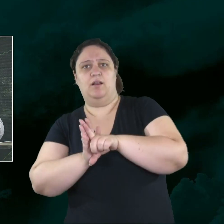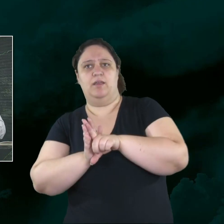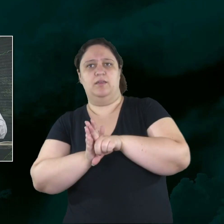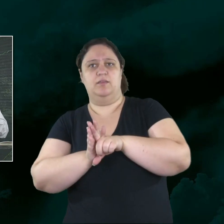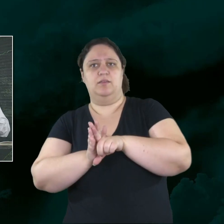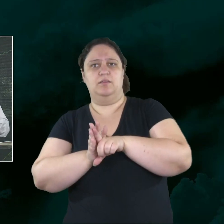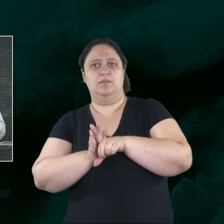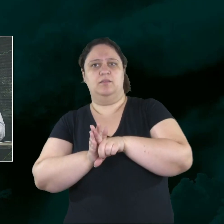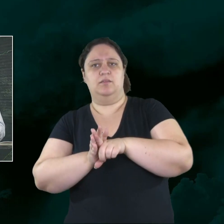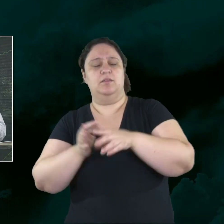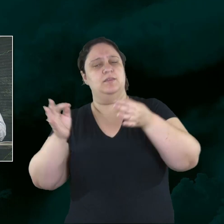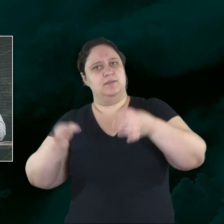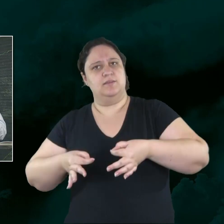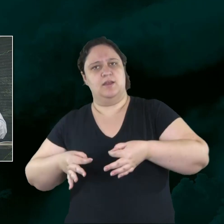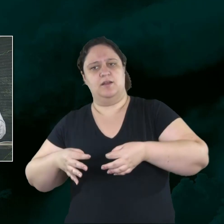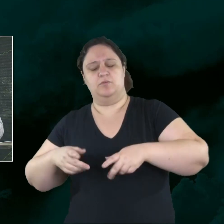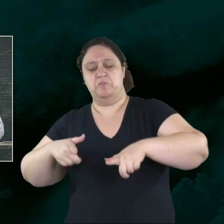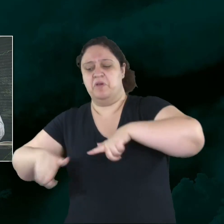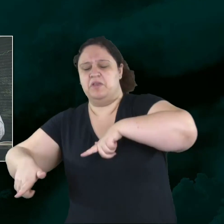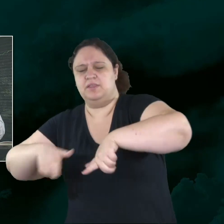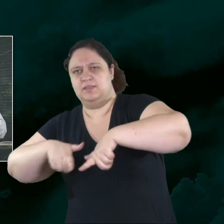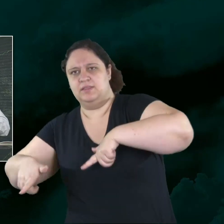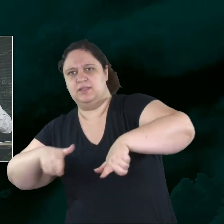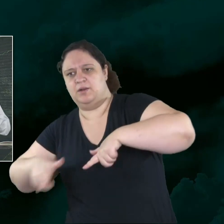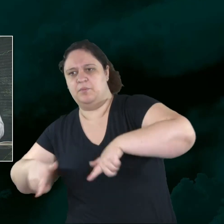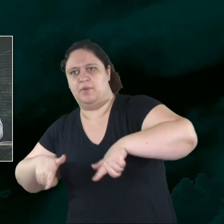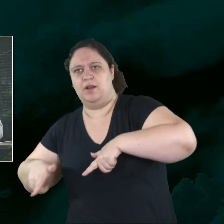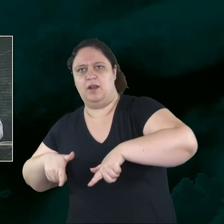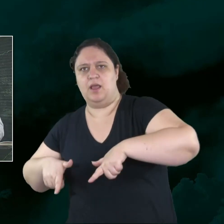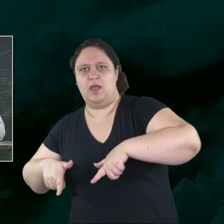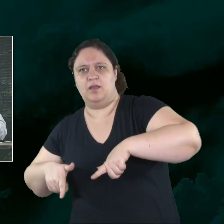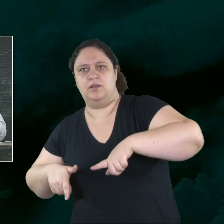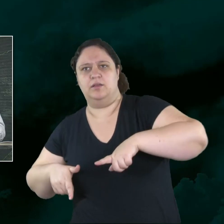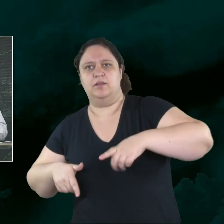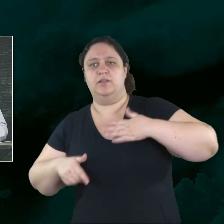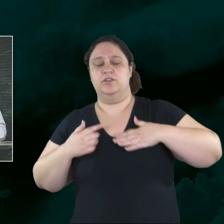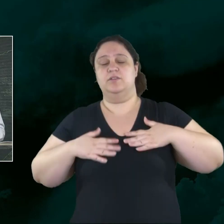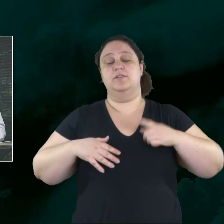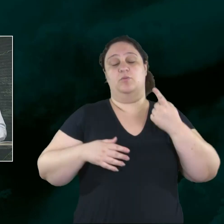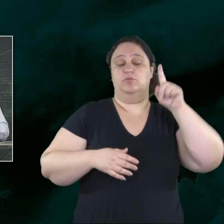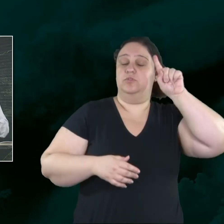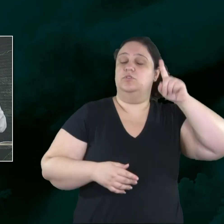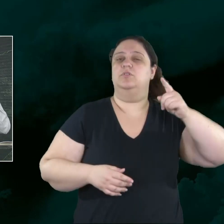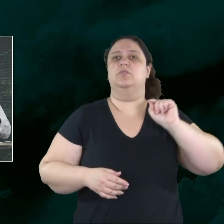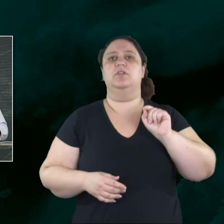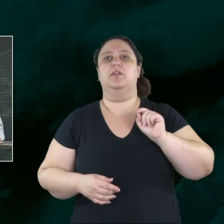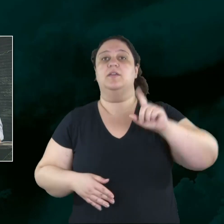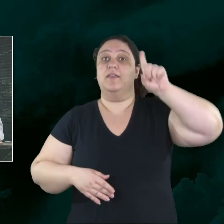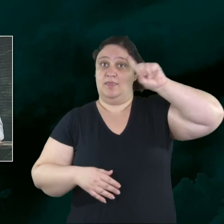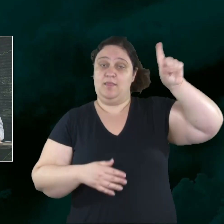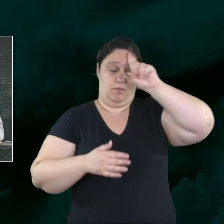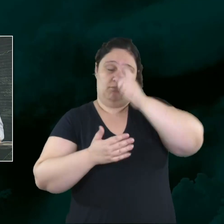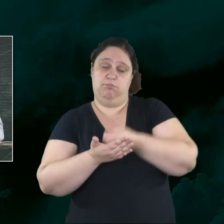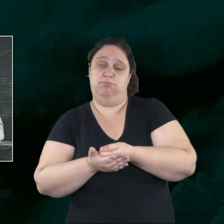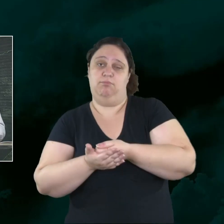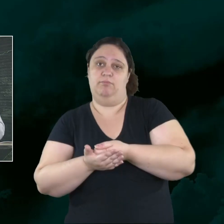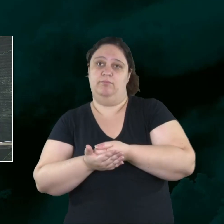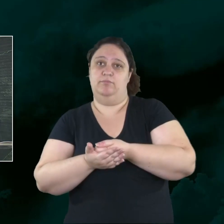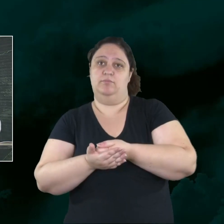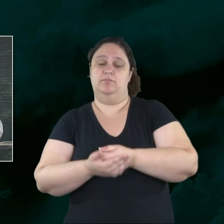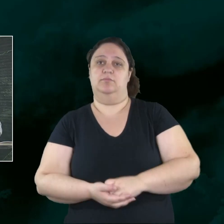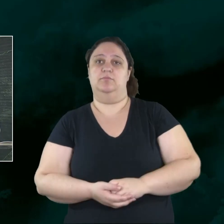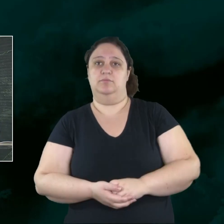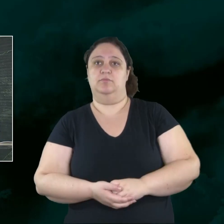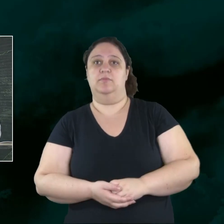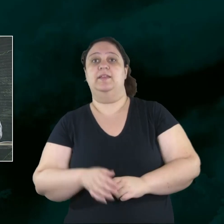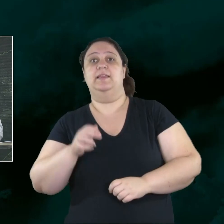adequado ao descanso, né, do homem das suas fadigas, do seu trabalho? Deus quem determinou. Seja um